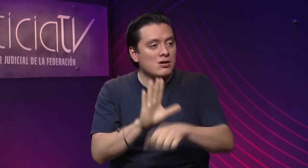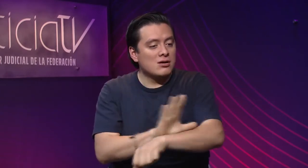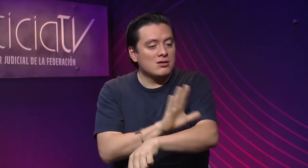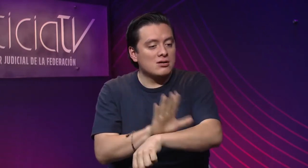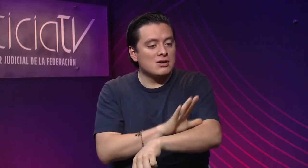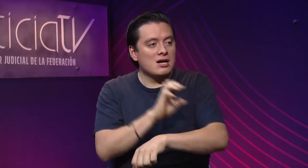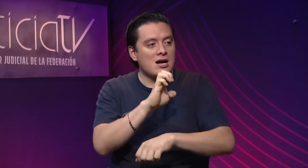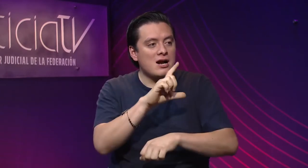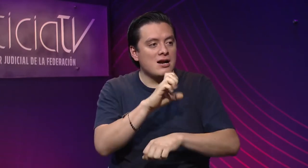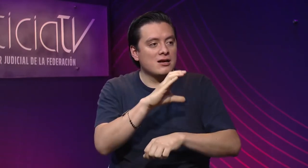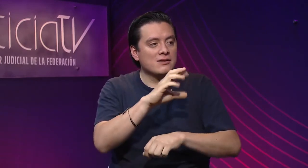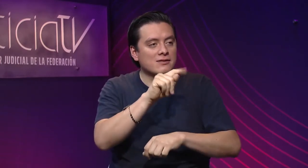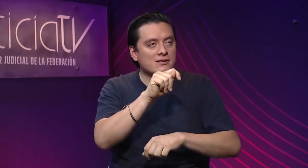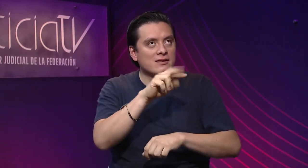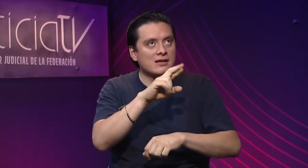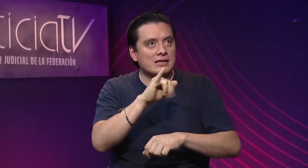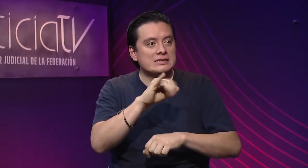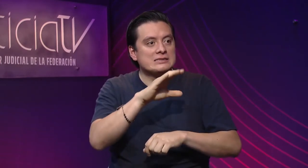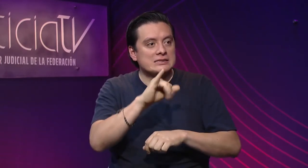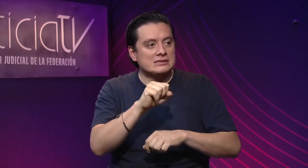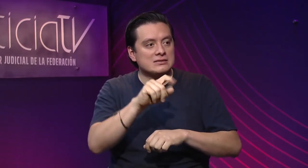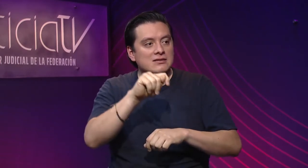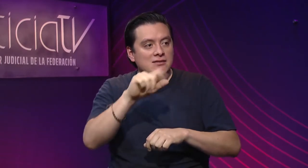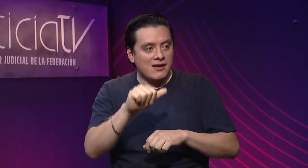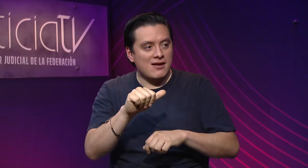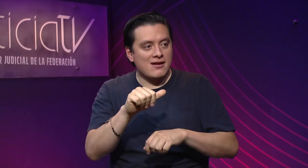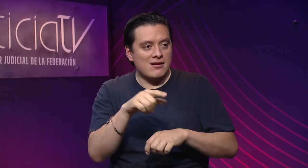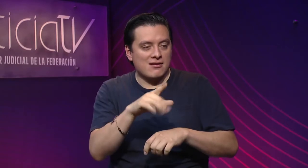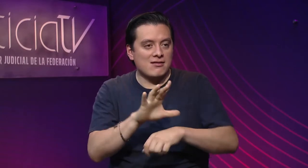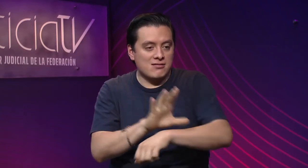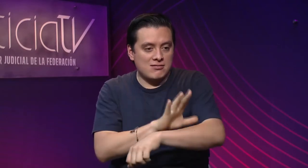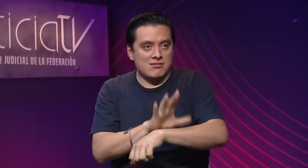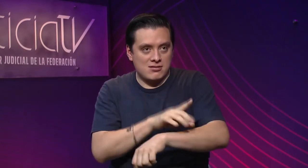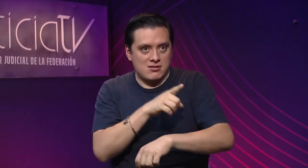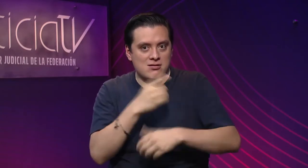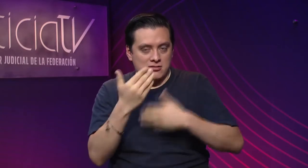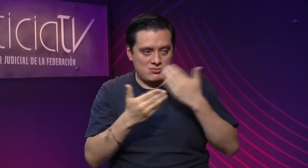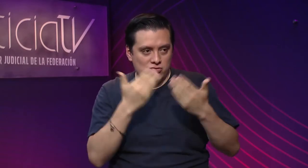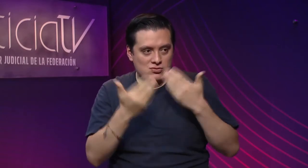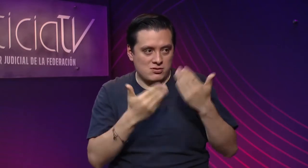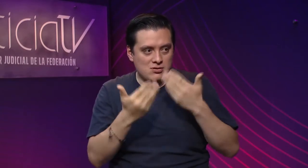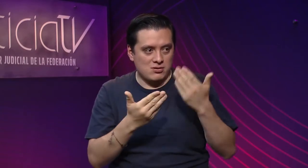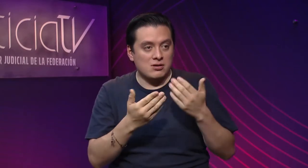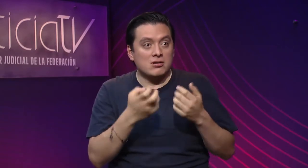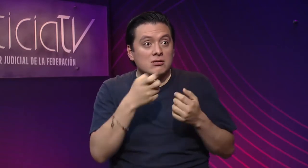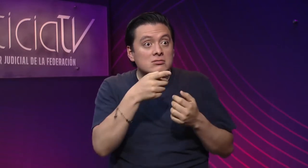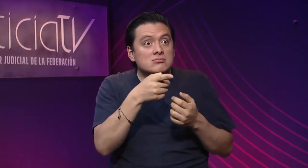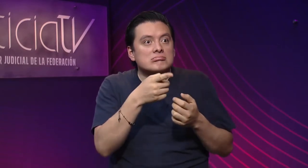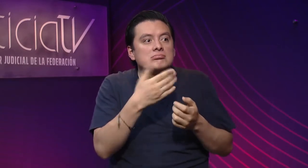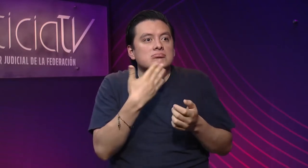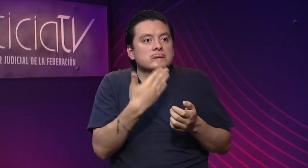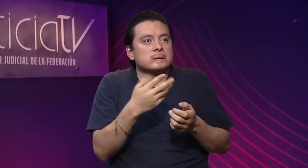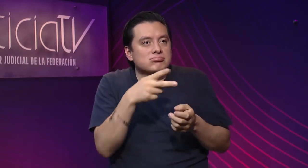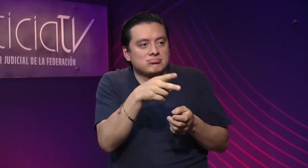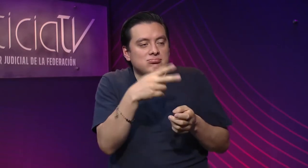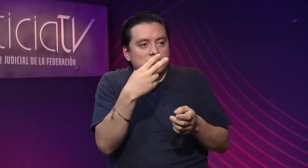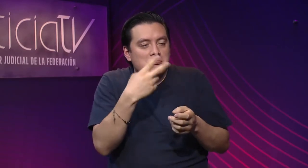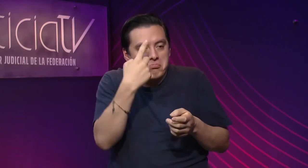en señas. Y luego te tocaba otro intérprete y decías, ah, bueno, sí, él tuvo estudios de ingeniería